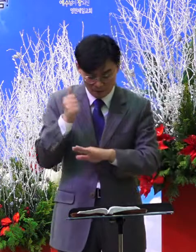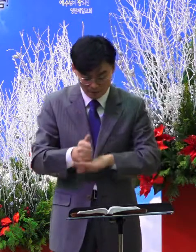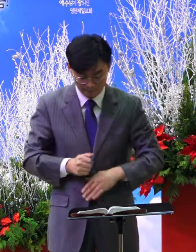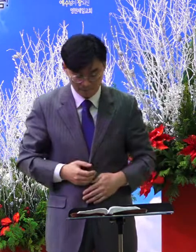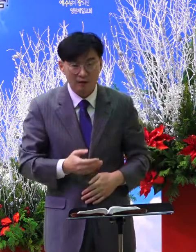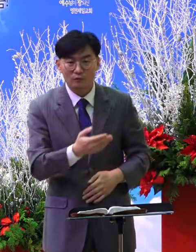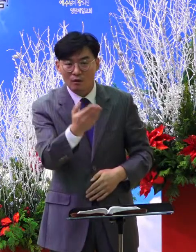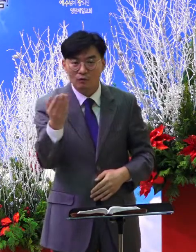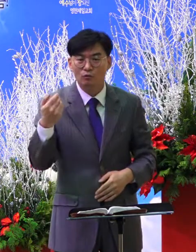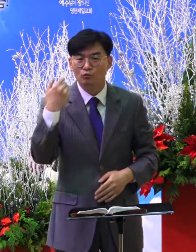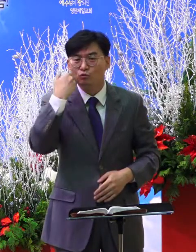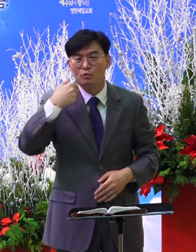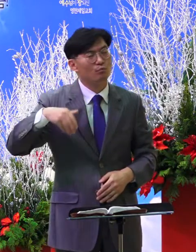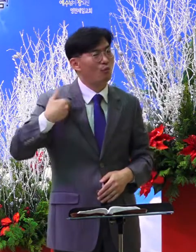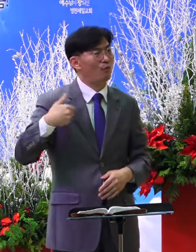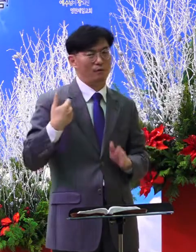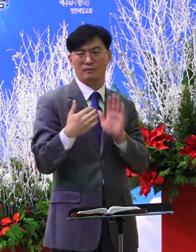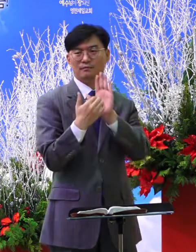말씀입니다.